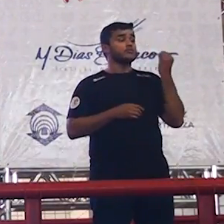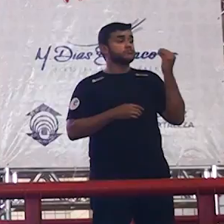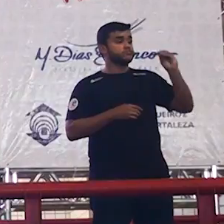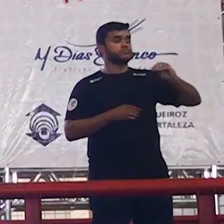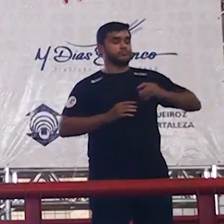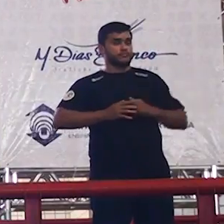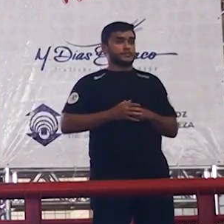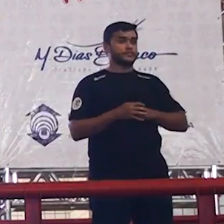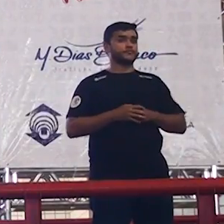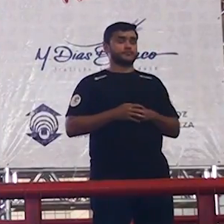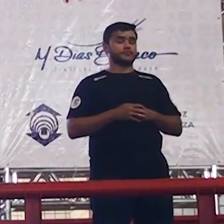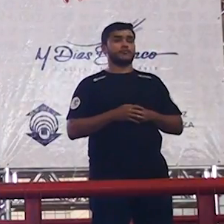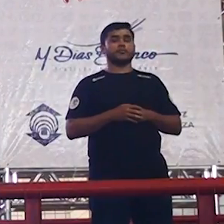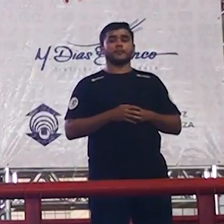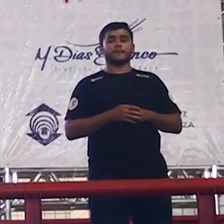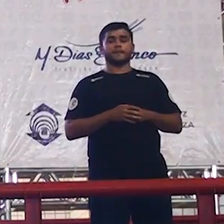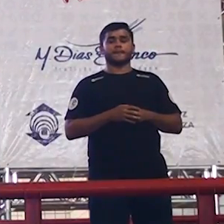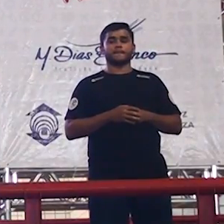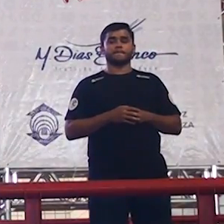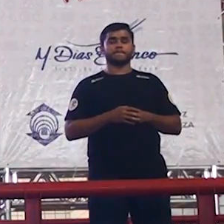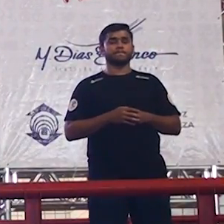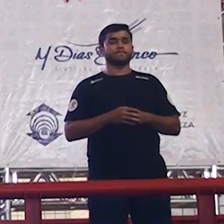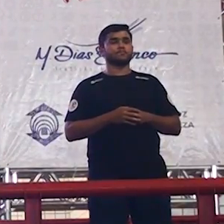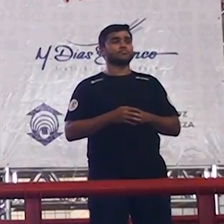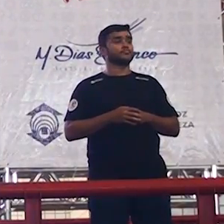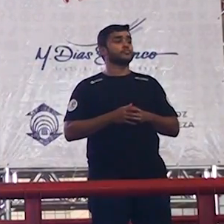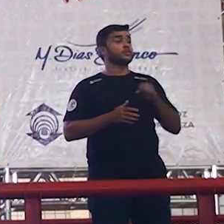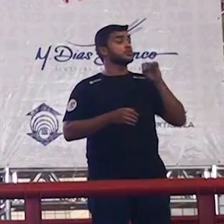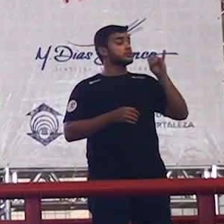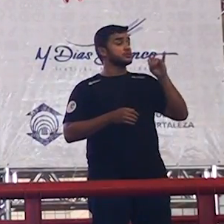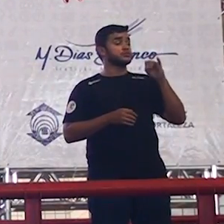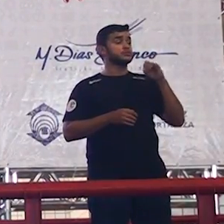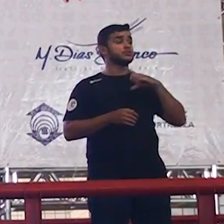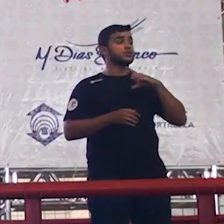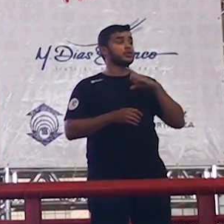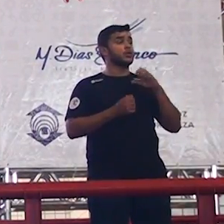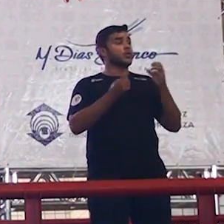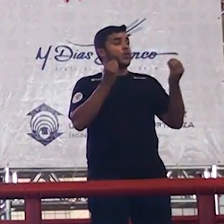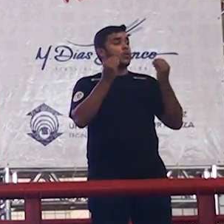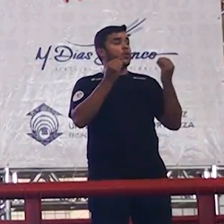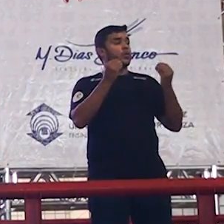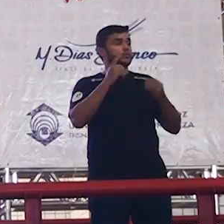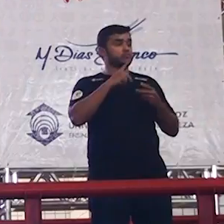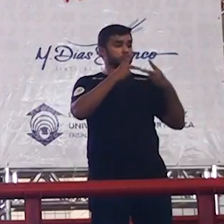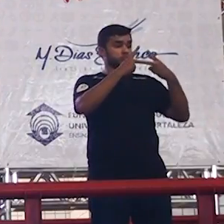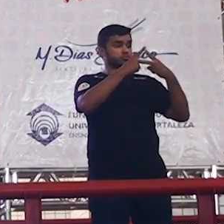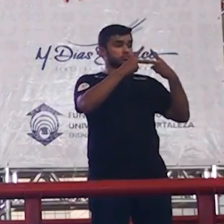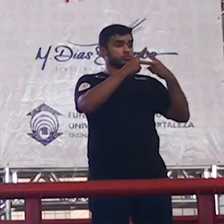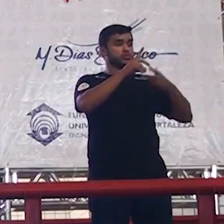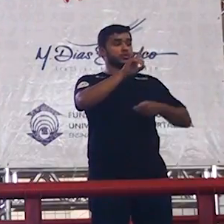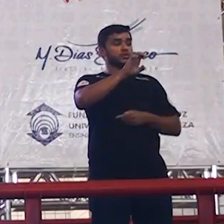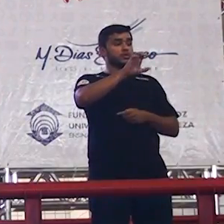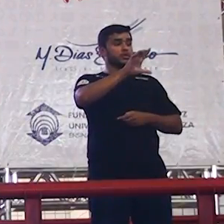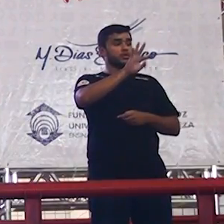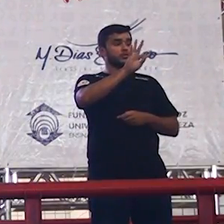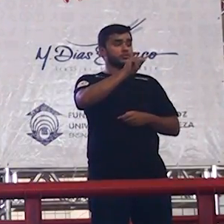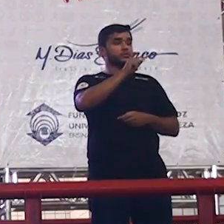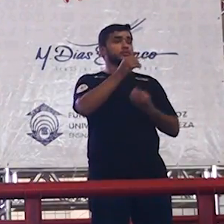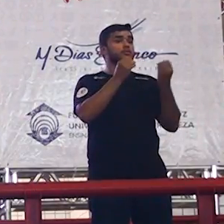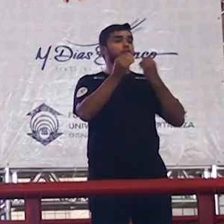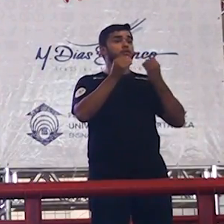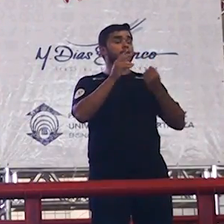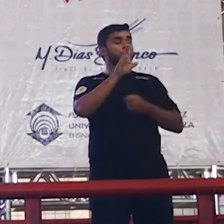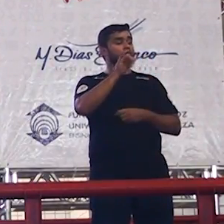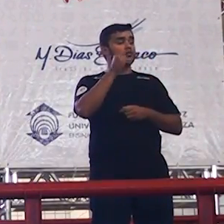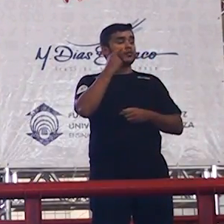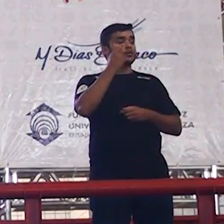negativo. Certo? Só que na forma do delta, você vai pegar esse número negativo e vai